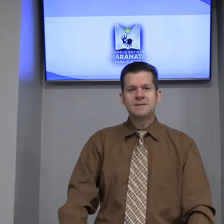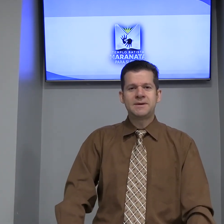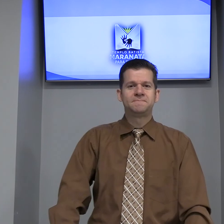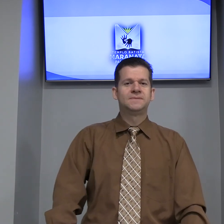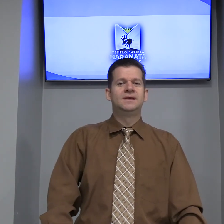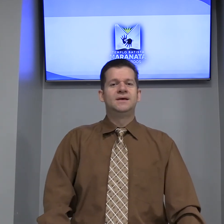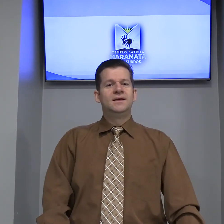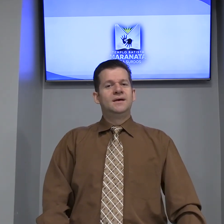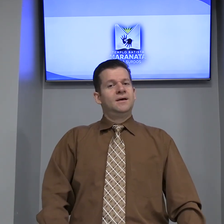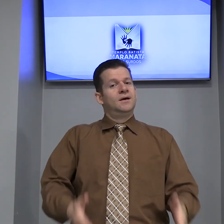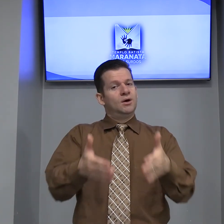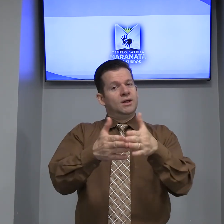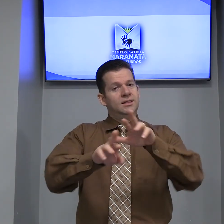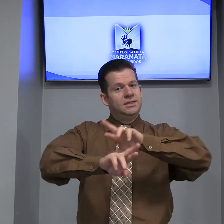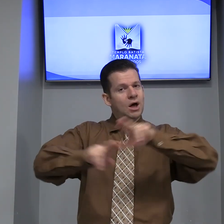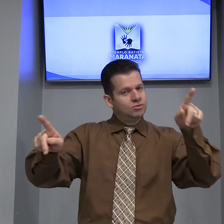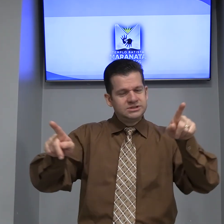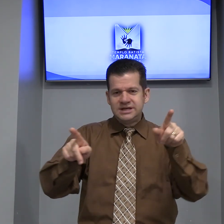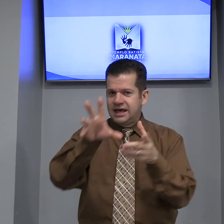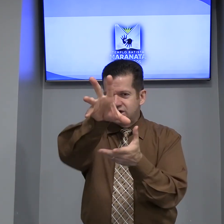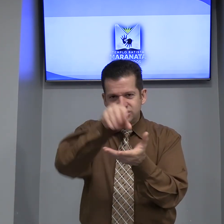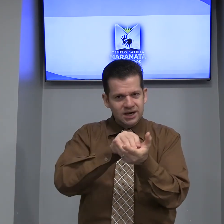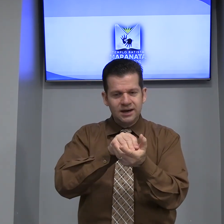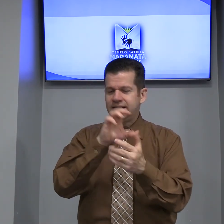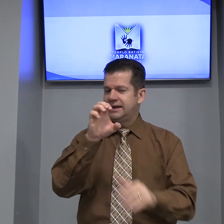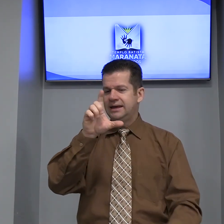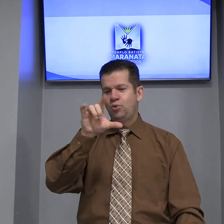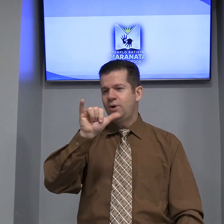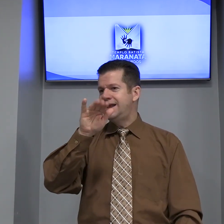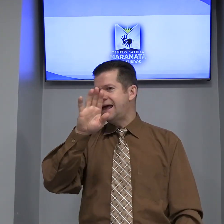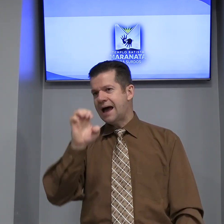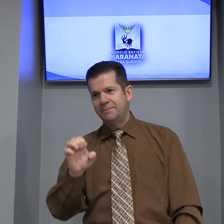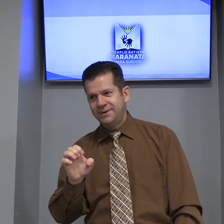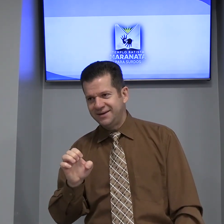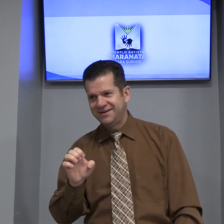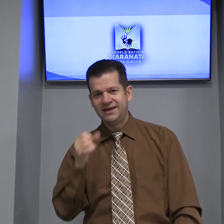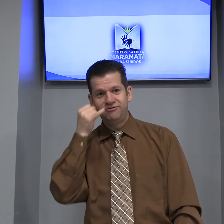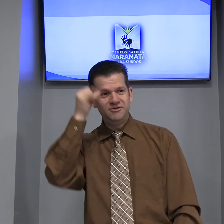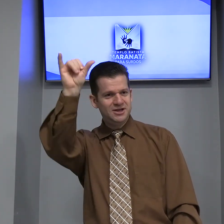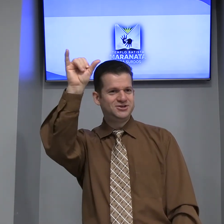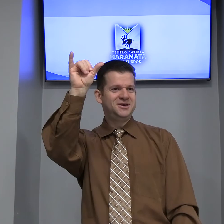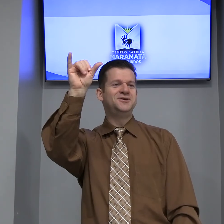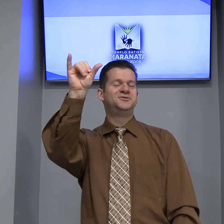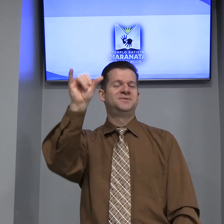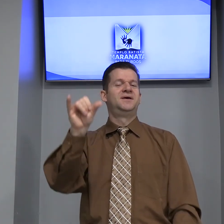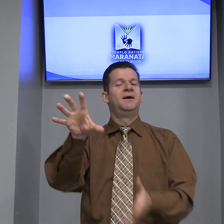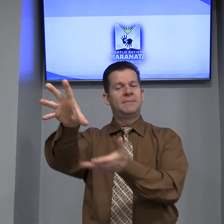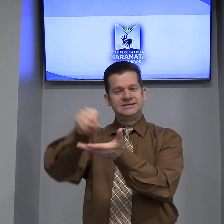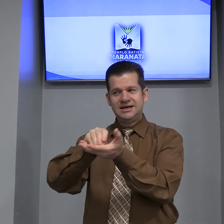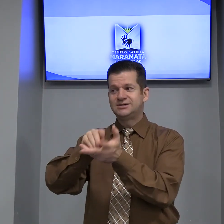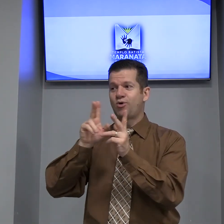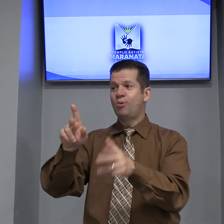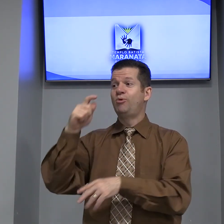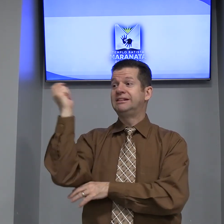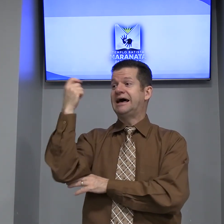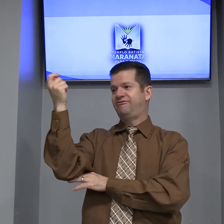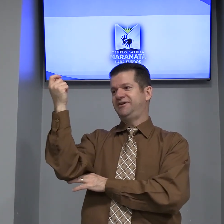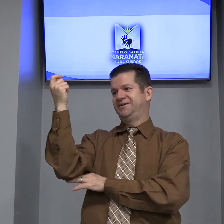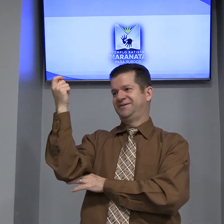Amém. Não seja um Eliabe, evite isso, mas seja como Davi.